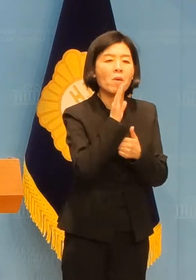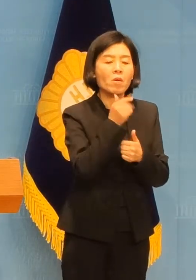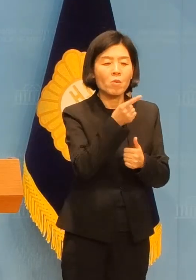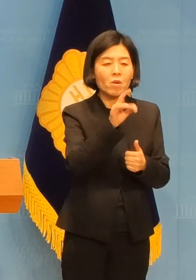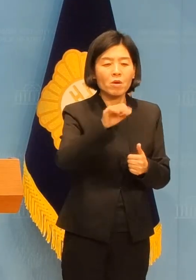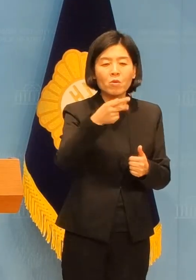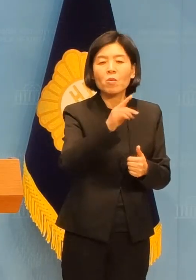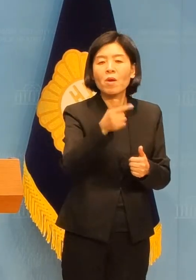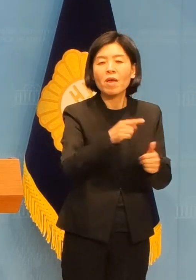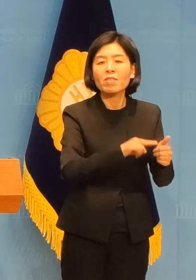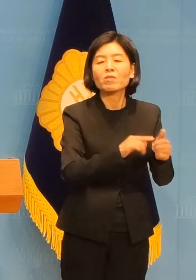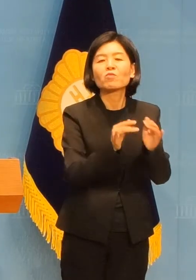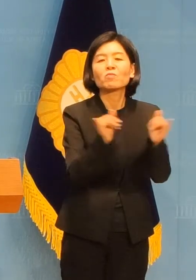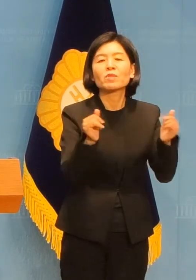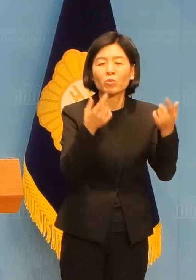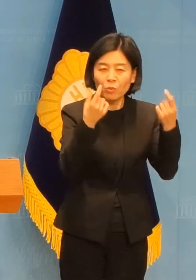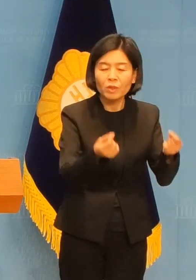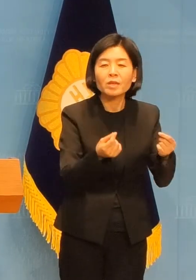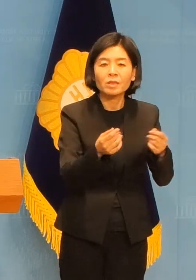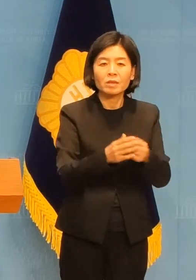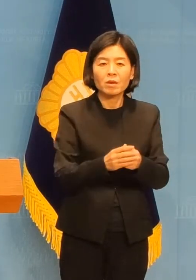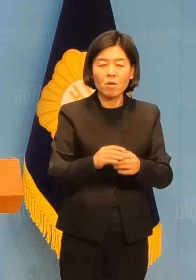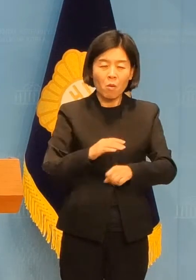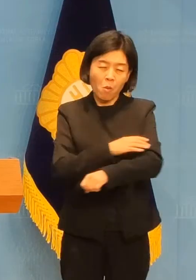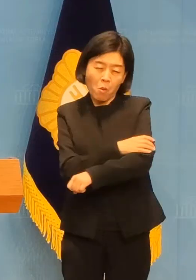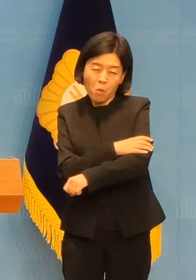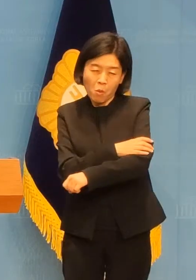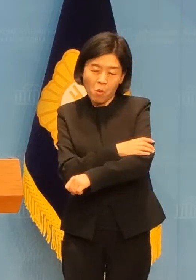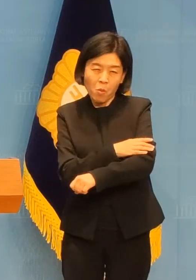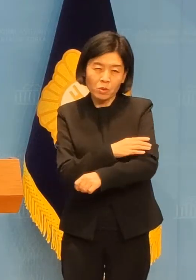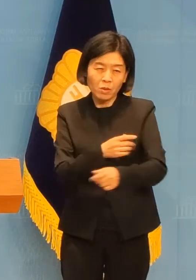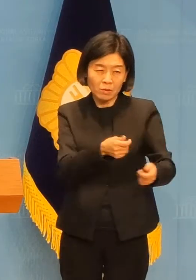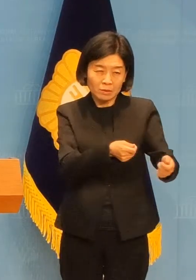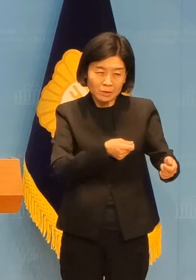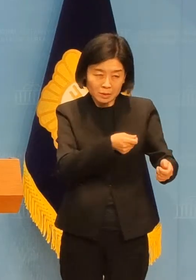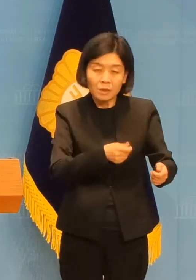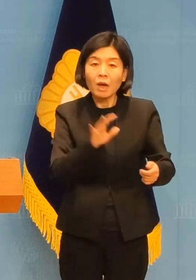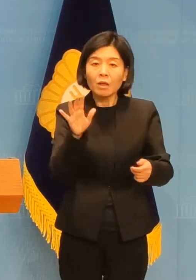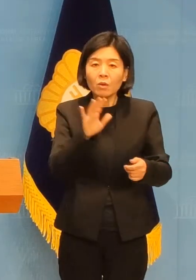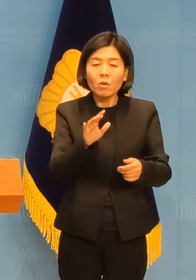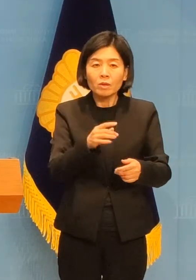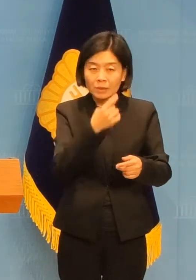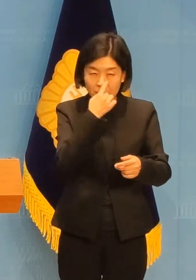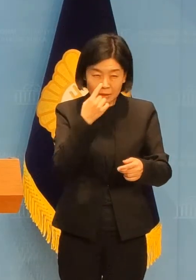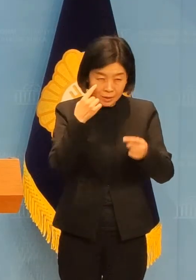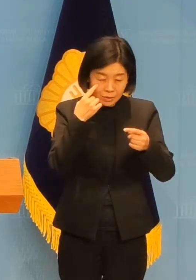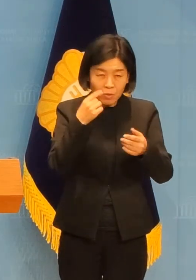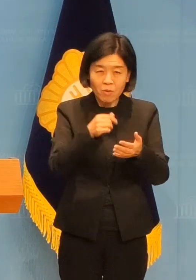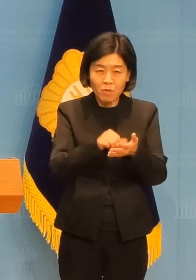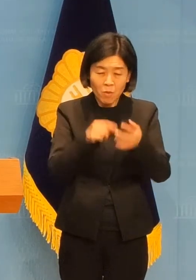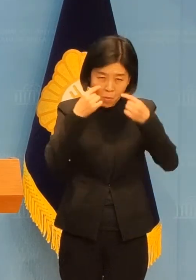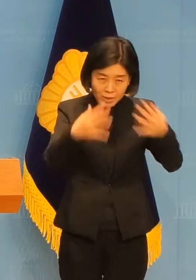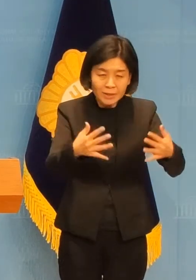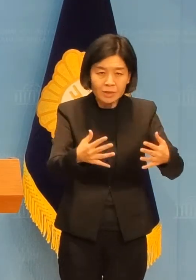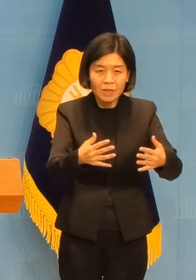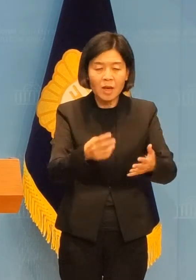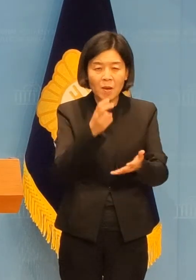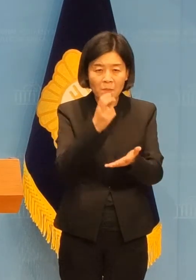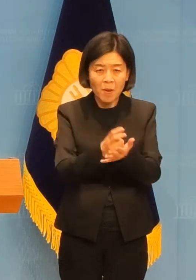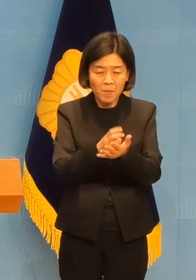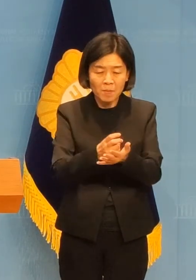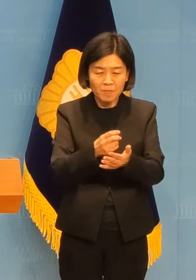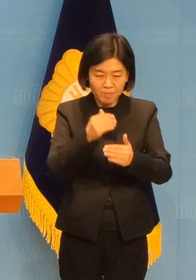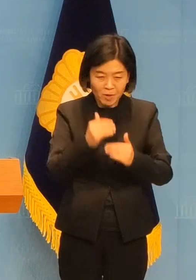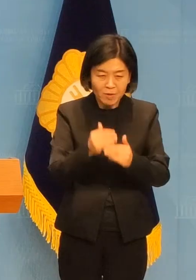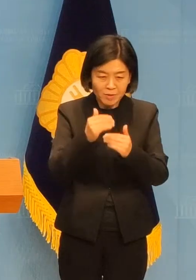국민입니다. 권력의 자의적 판단에 좌우되는 게 아니라 명확한 증거와 적법한 절차로